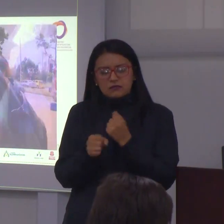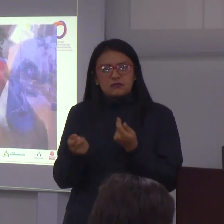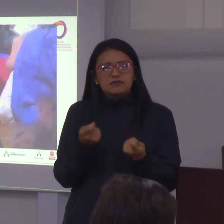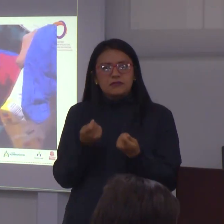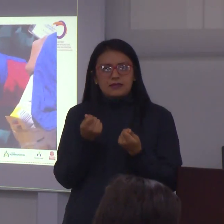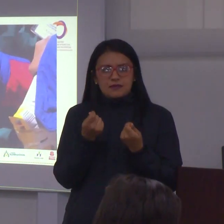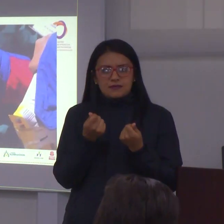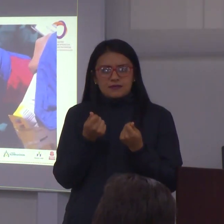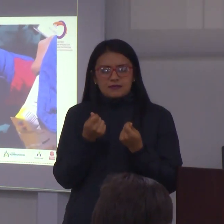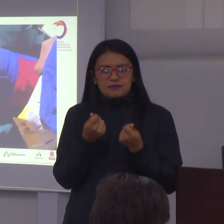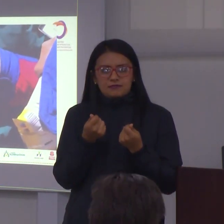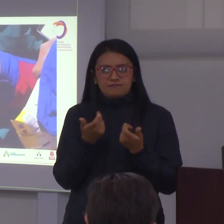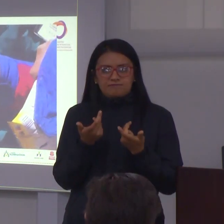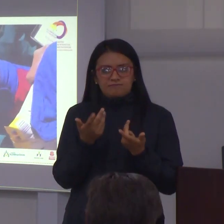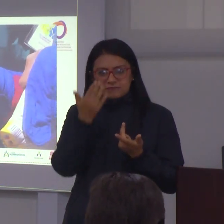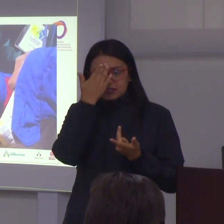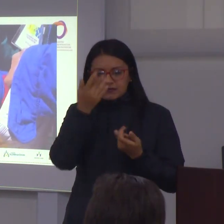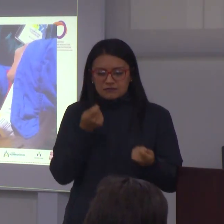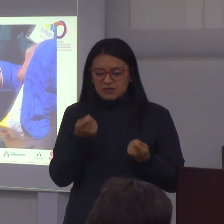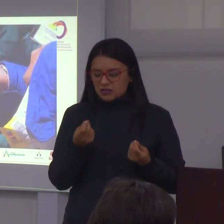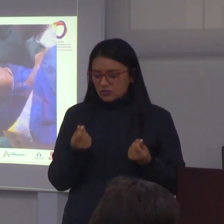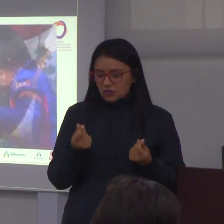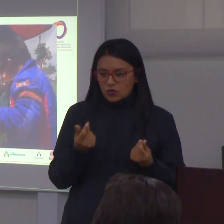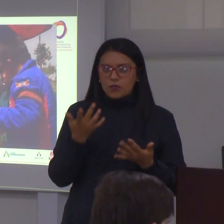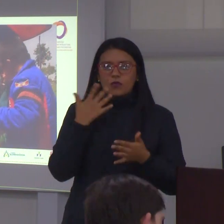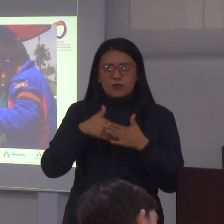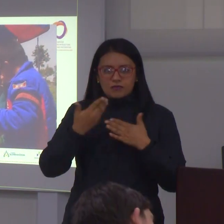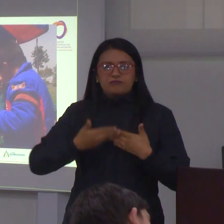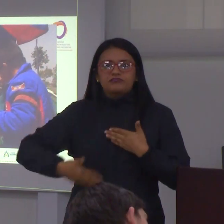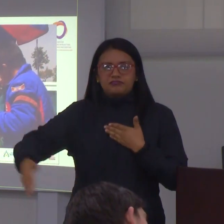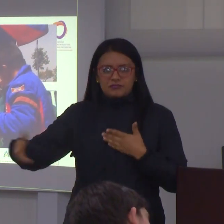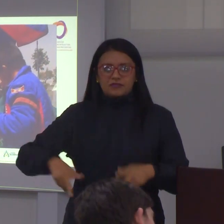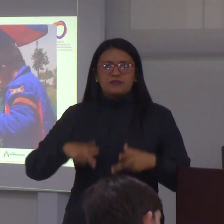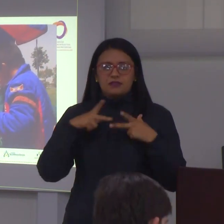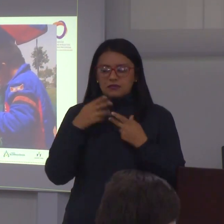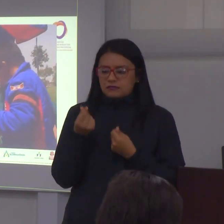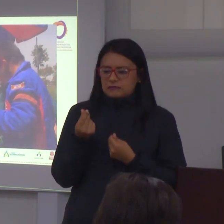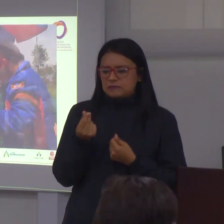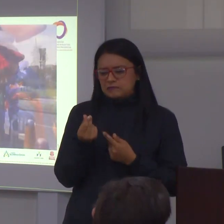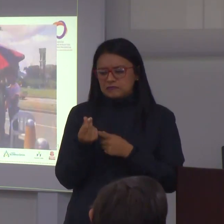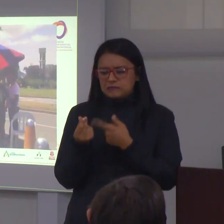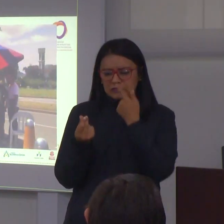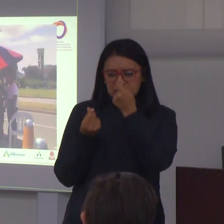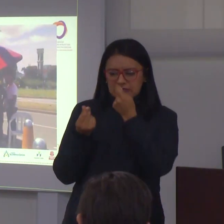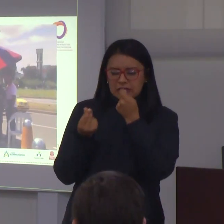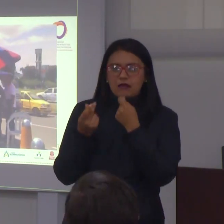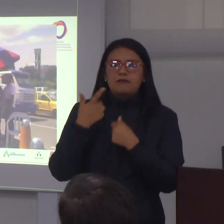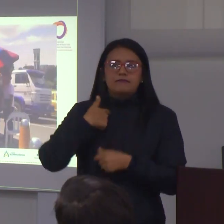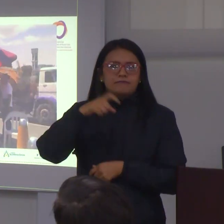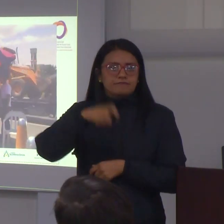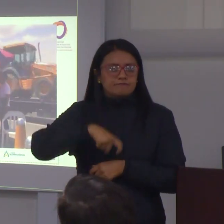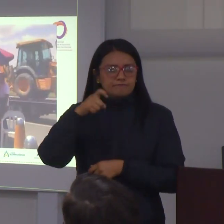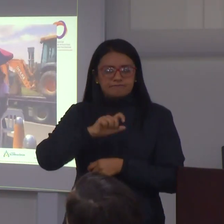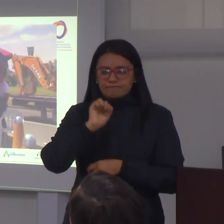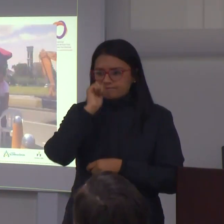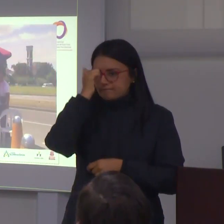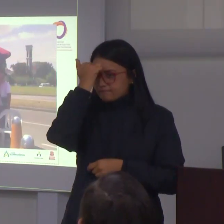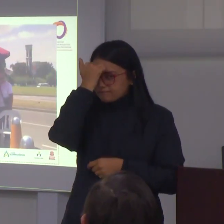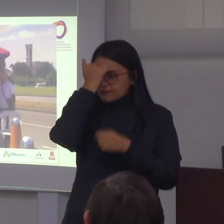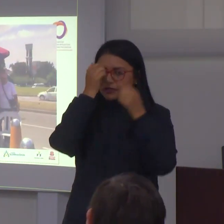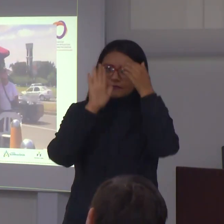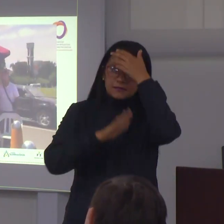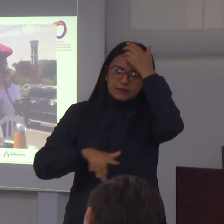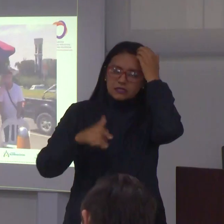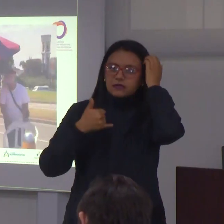manejo del dinero porque eso es lo que van a usar en su vida cotidiana. Y es una necesidad primordial para los